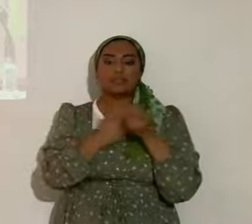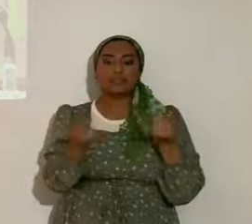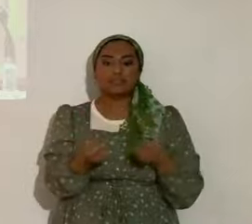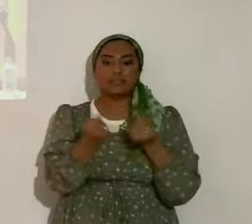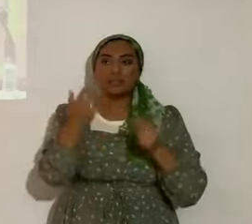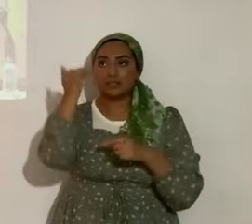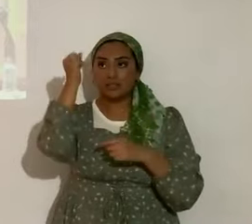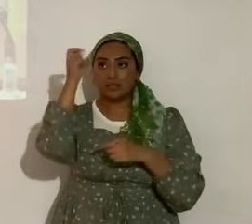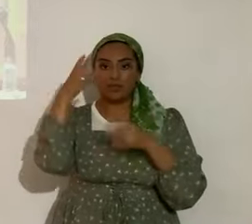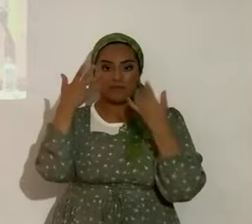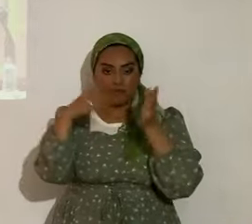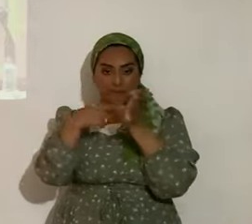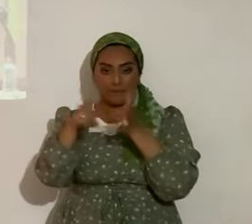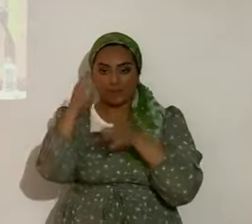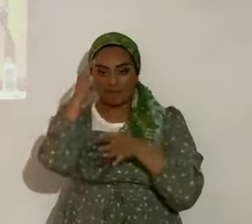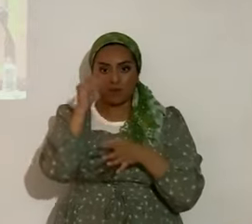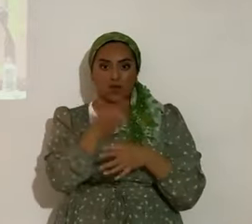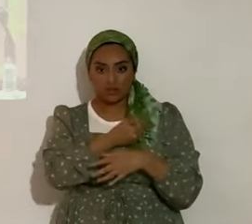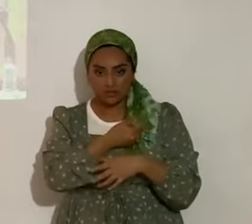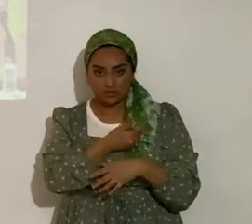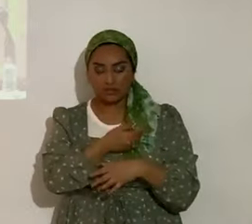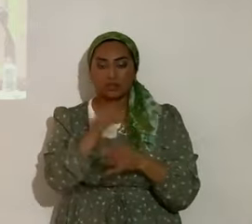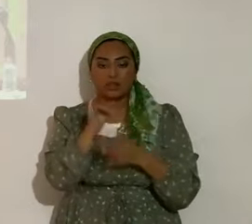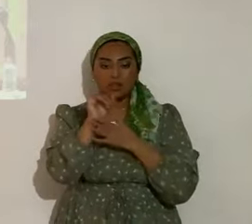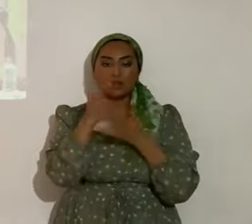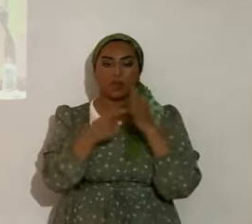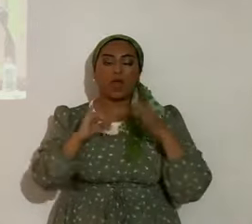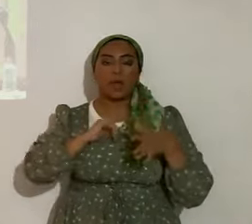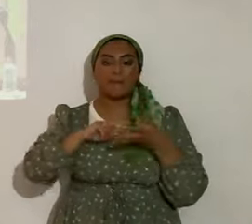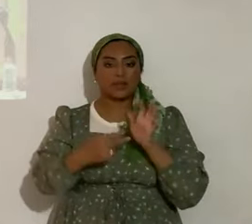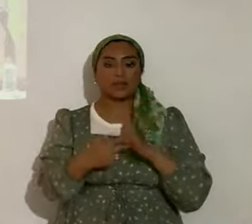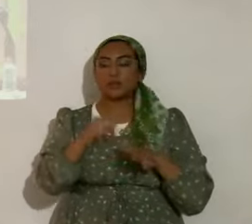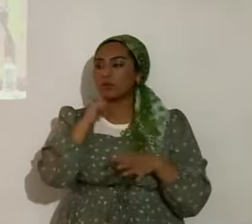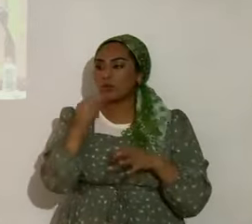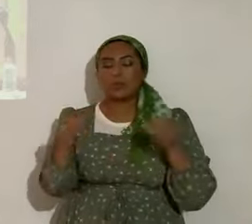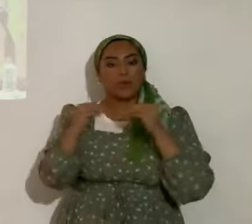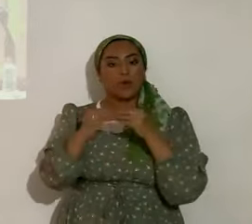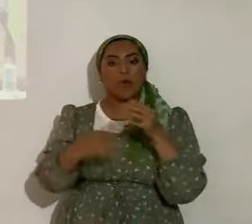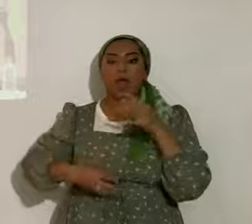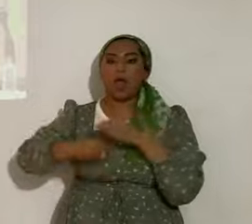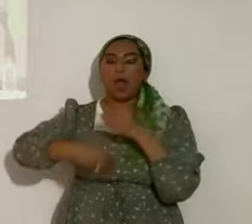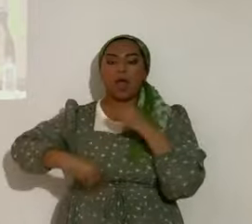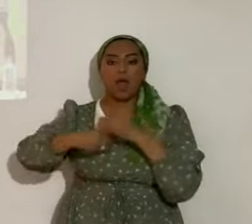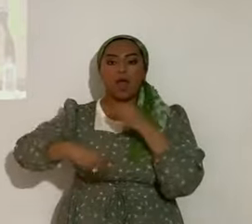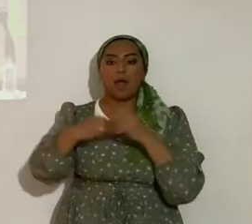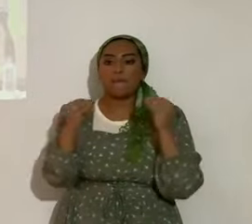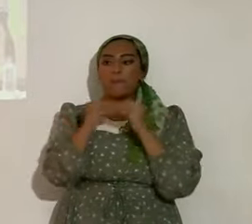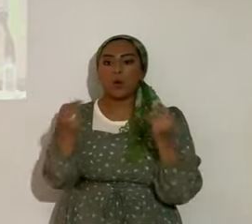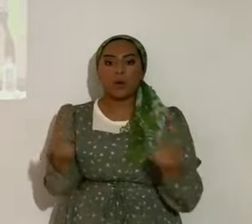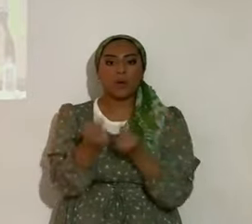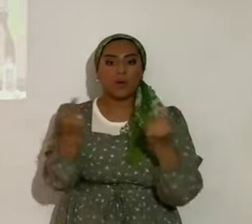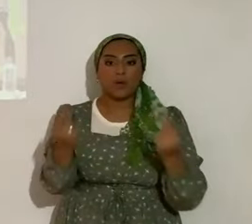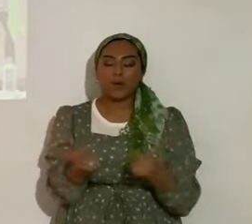se pagó por nosotros, eso es a lo que voy. Pero no añadir gastos a la deuda.